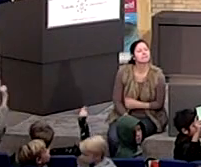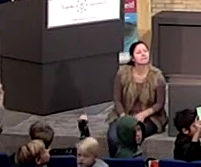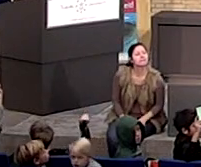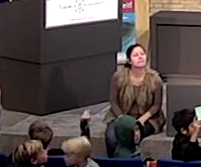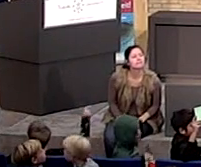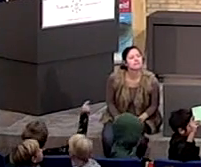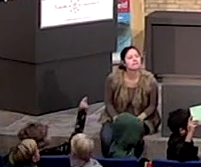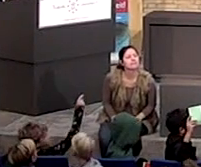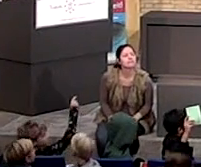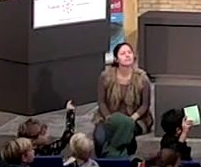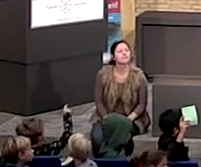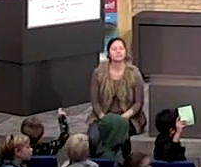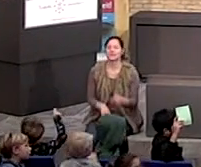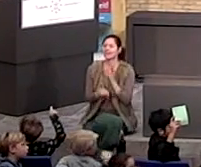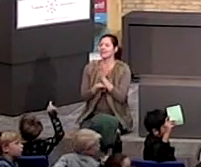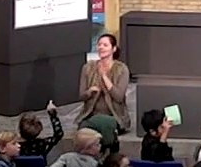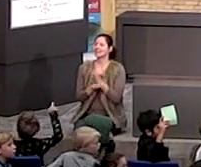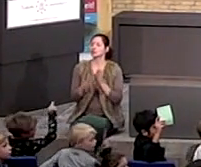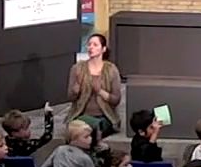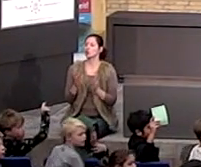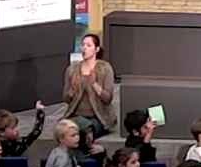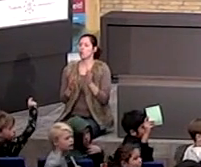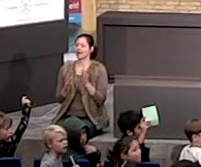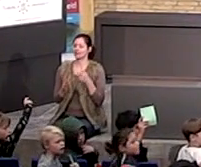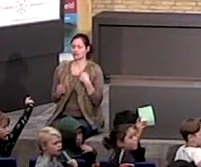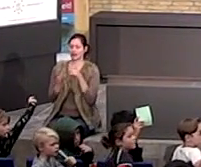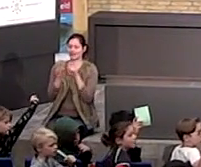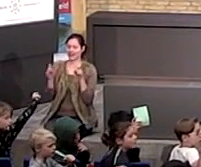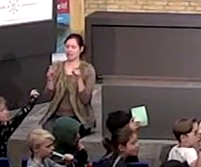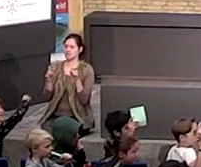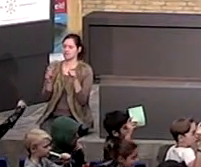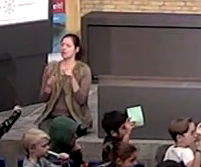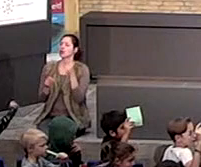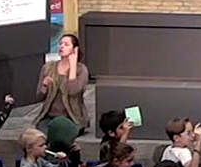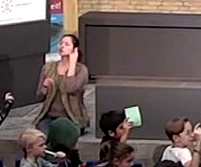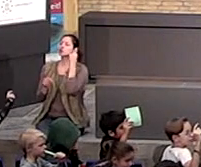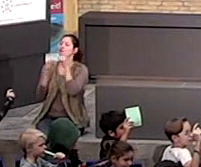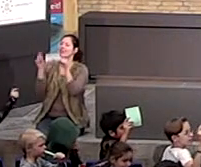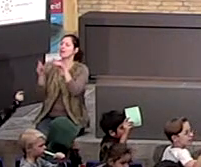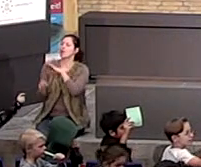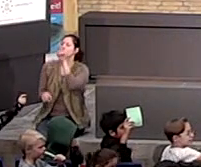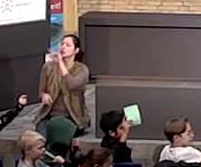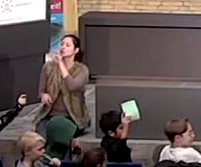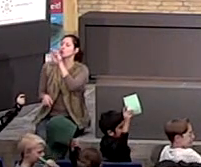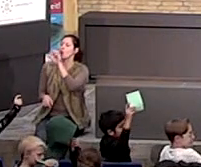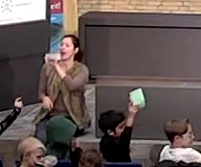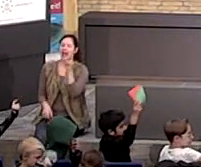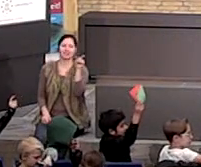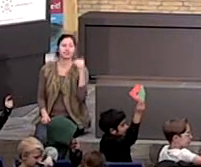Van die lesrobot Zora, mijn zusje die heet ook Zora. Hé, kijk.